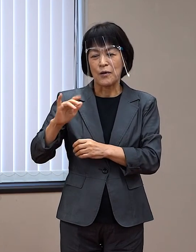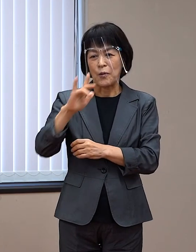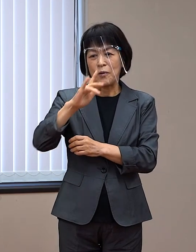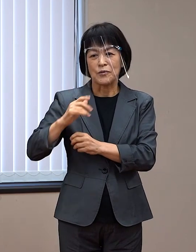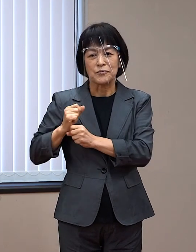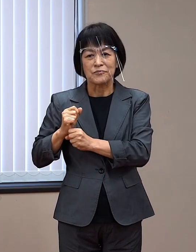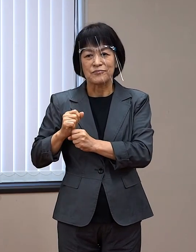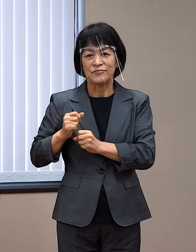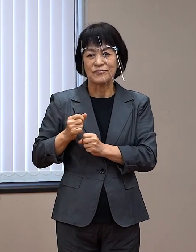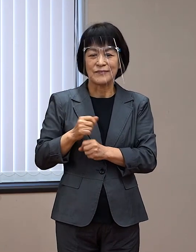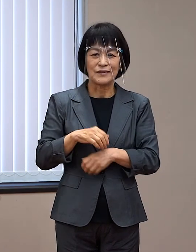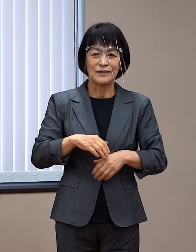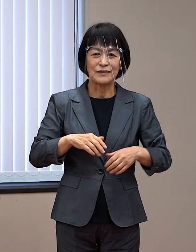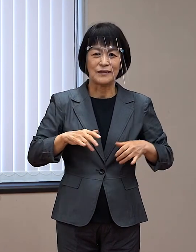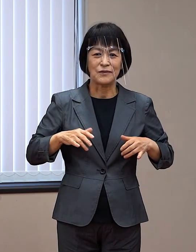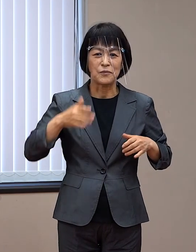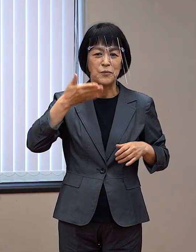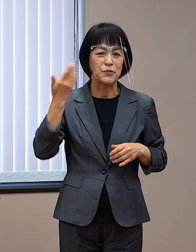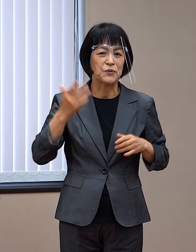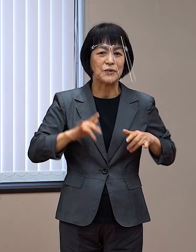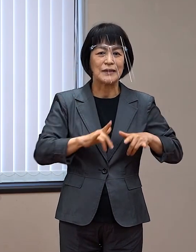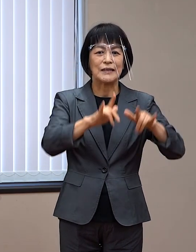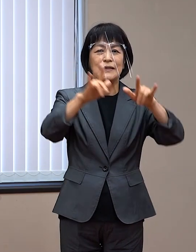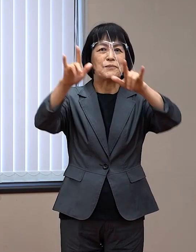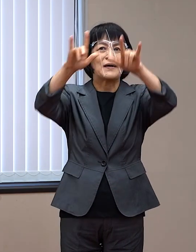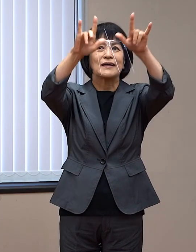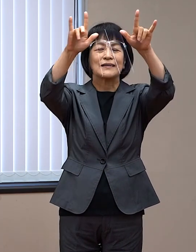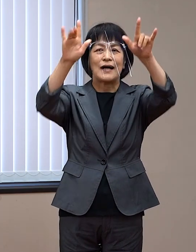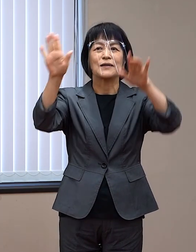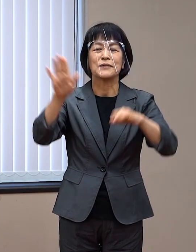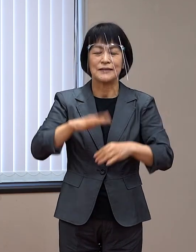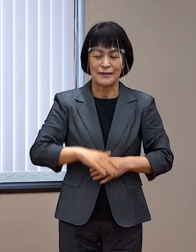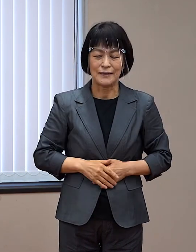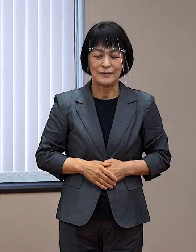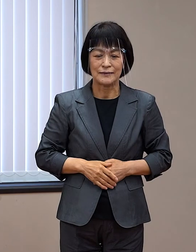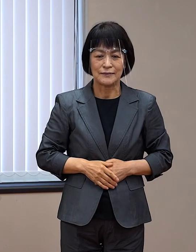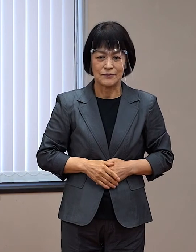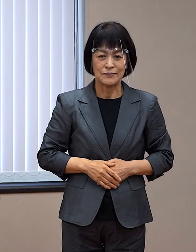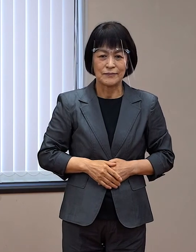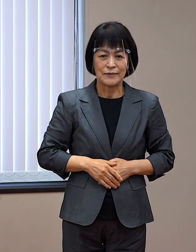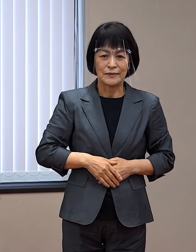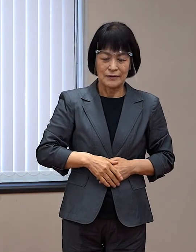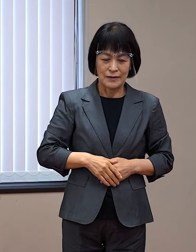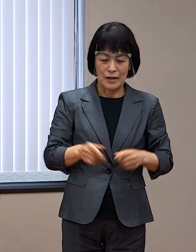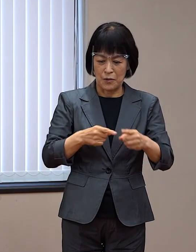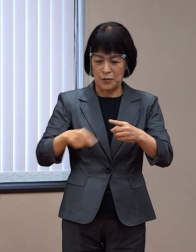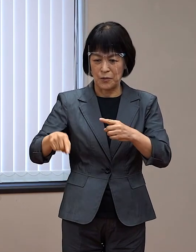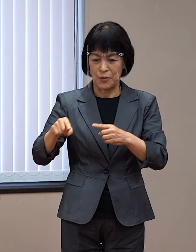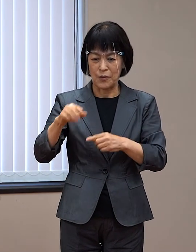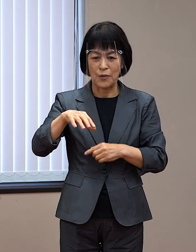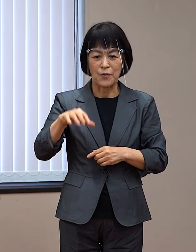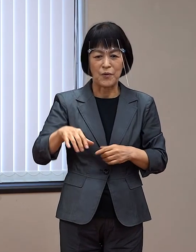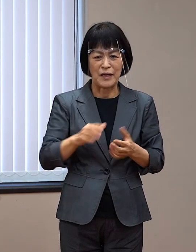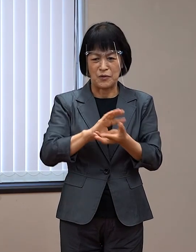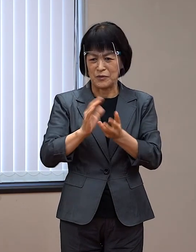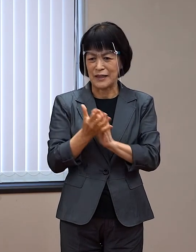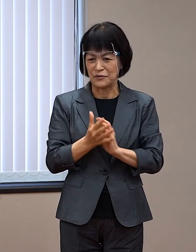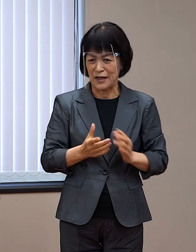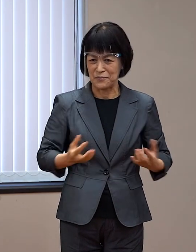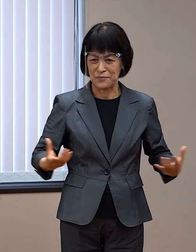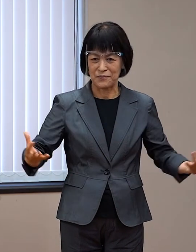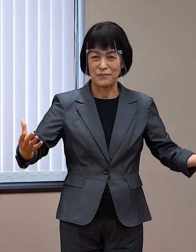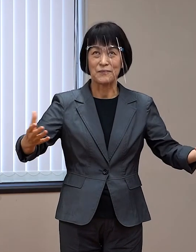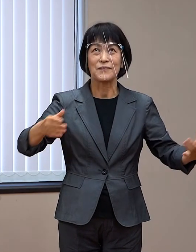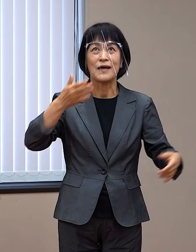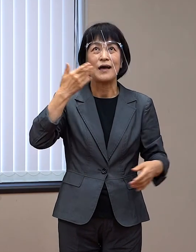ブルーインパルスの展示飛行が行われました。高田城址公園の桜と青空に咲いた